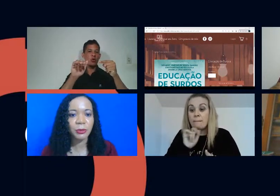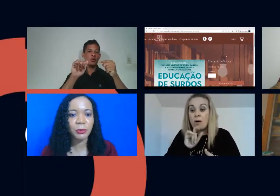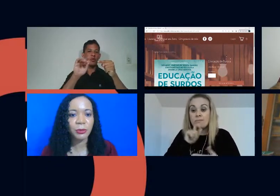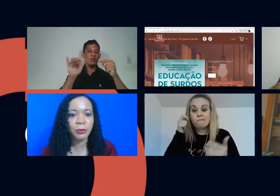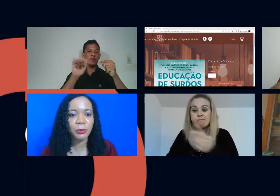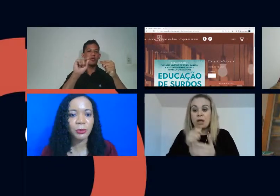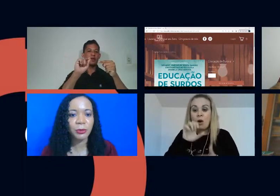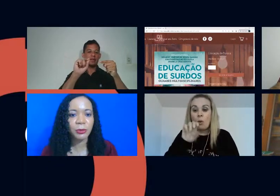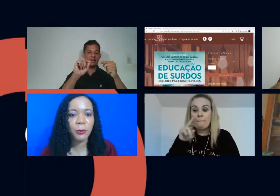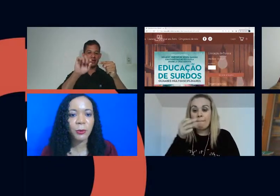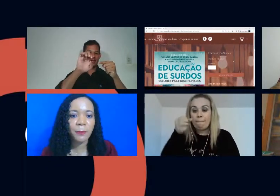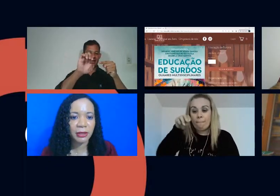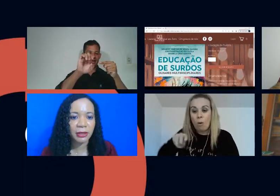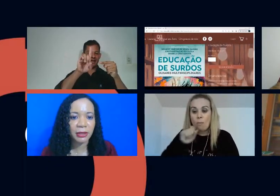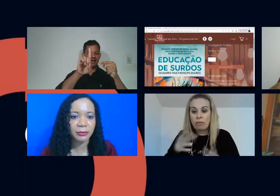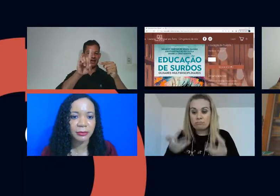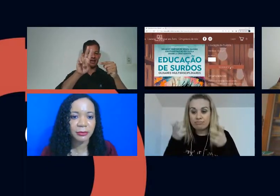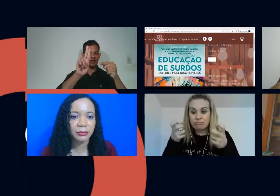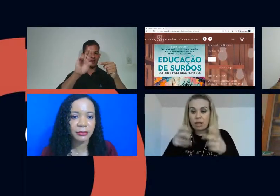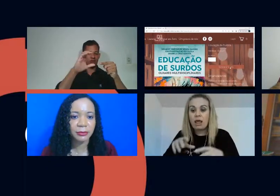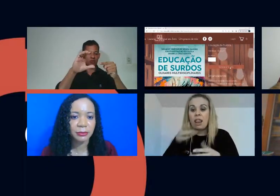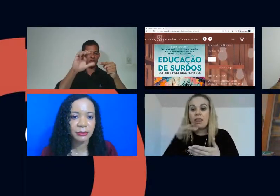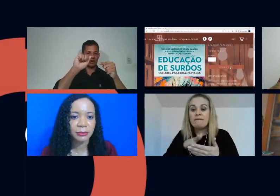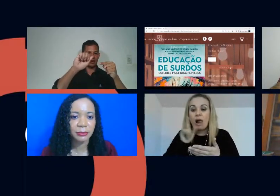cupom adquir esse livro.